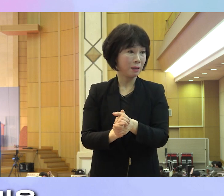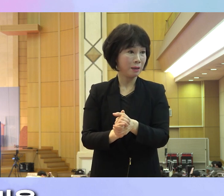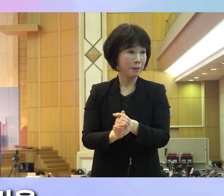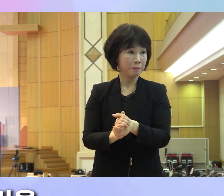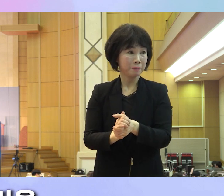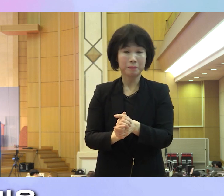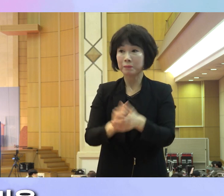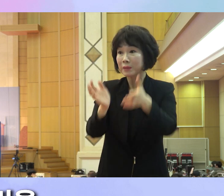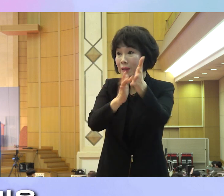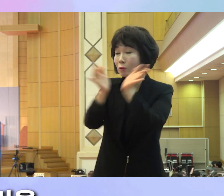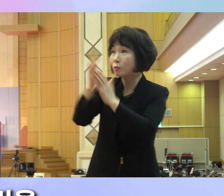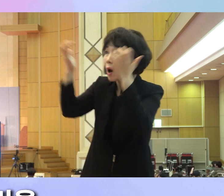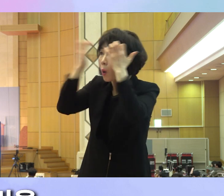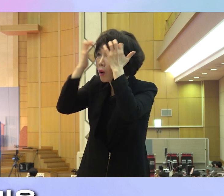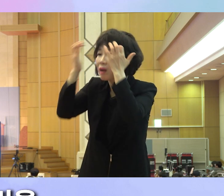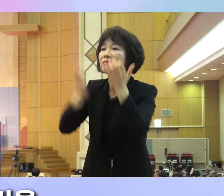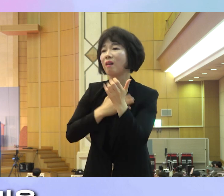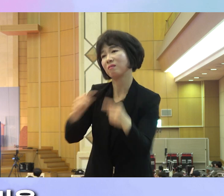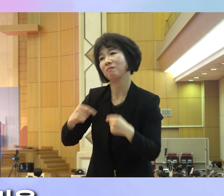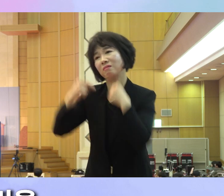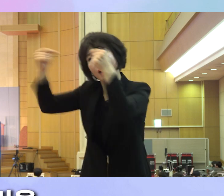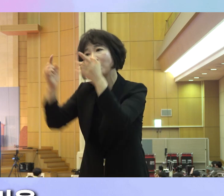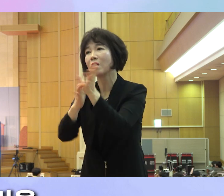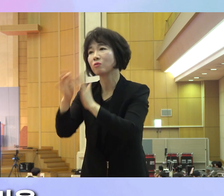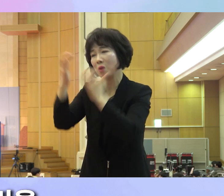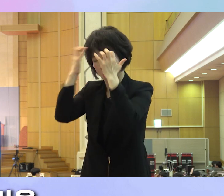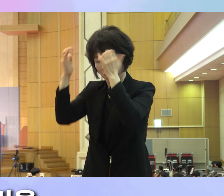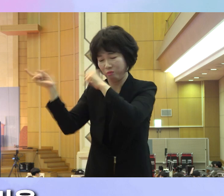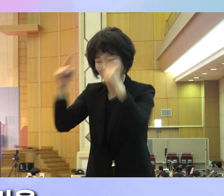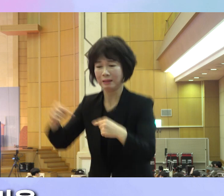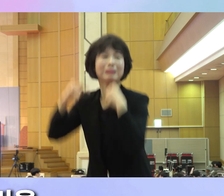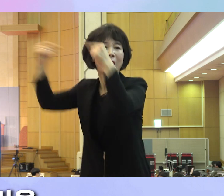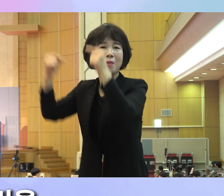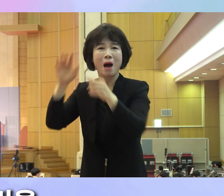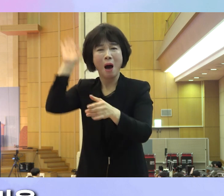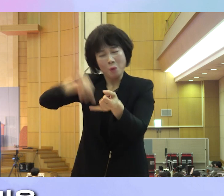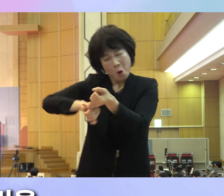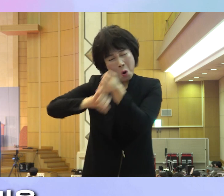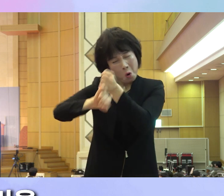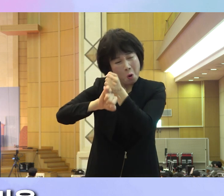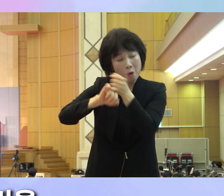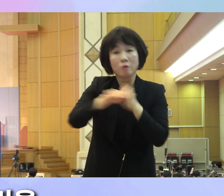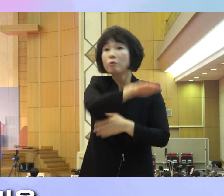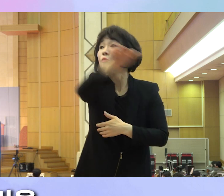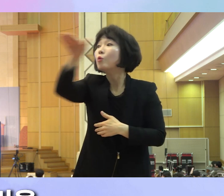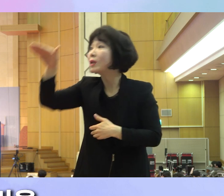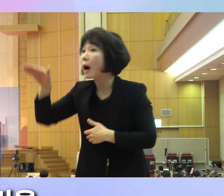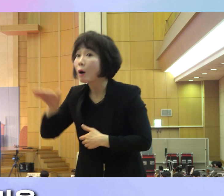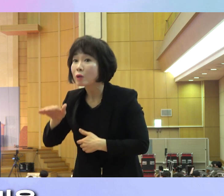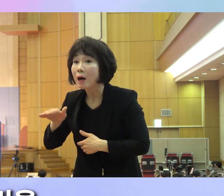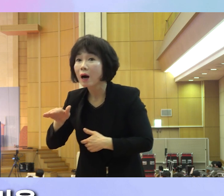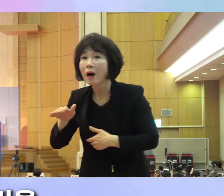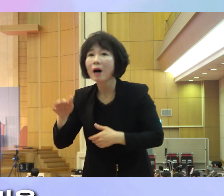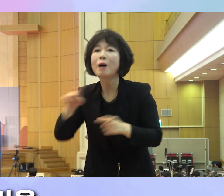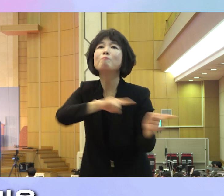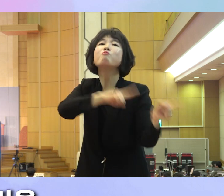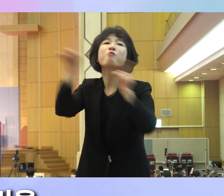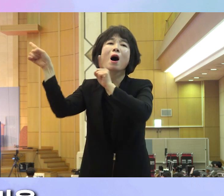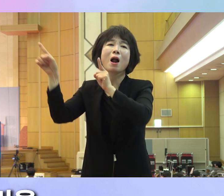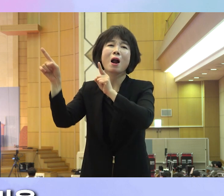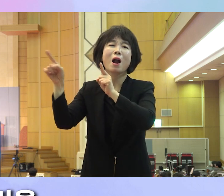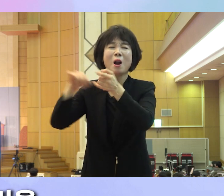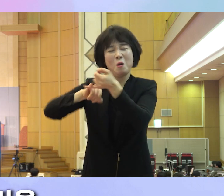그래서 예수님의 고난에 참여하고 예수 부활에 참여해서 어찌하든지 우리는 부활에